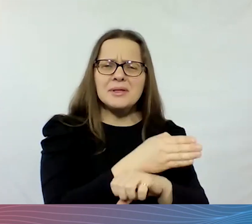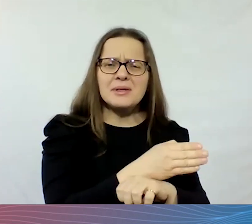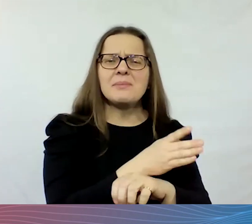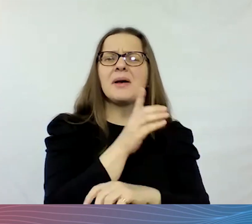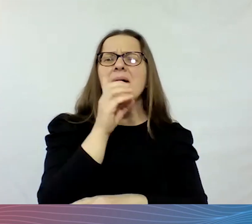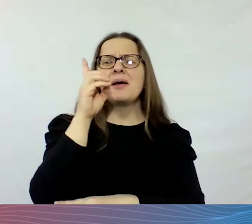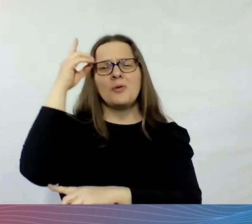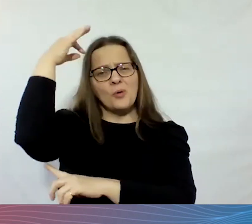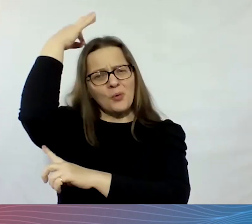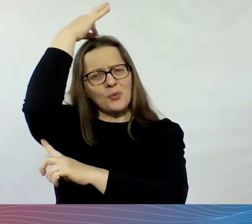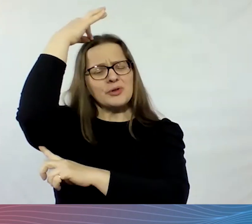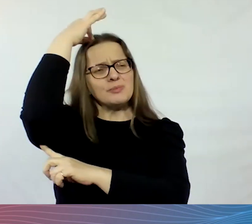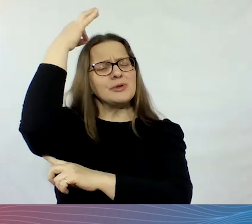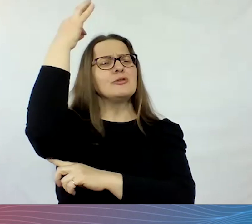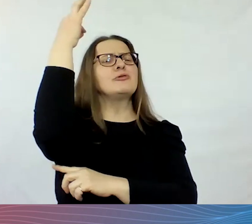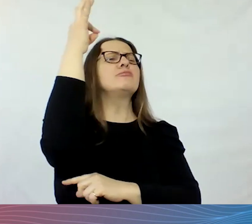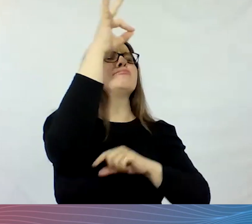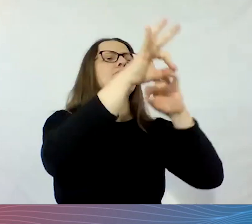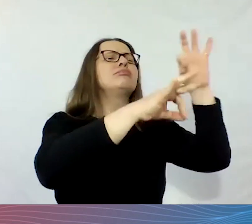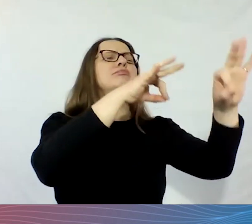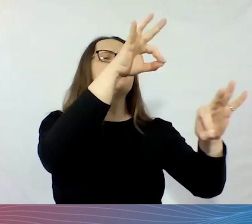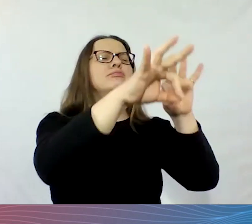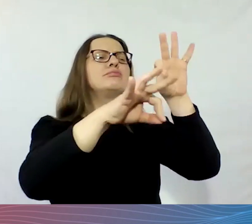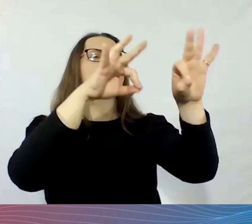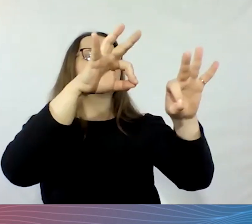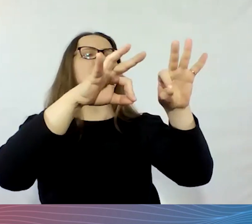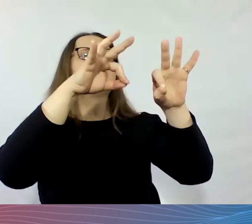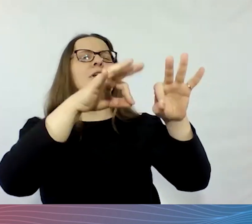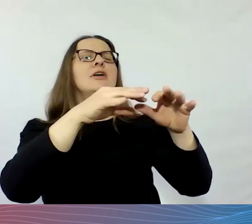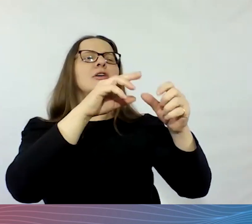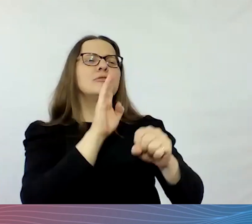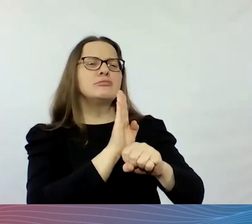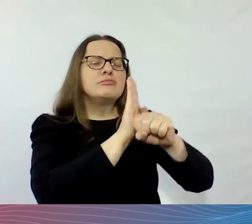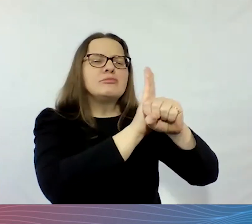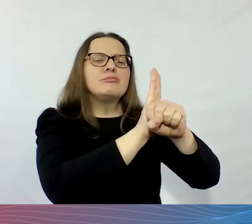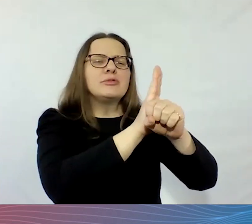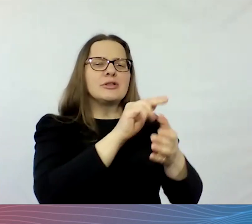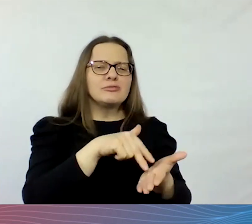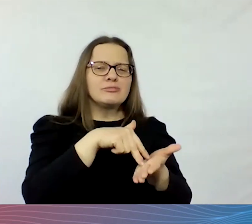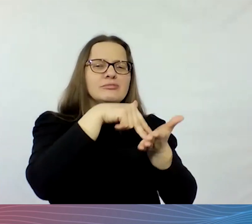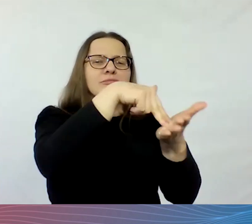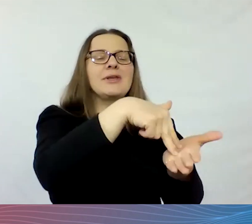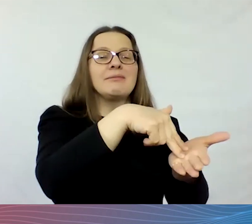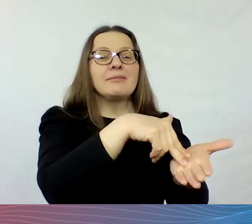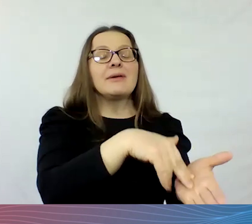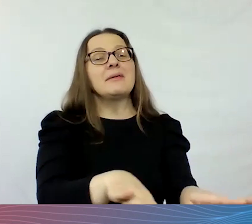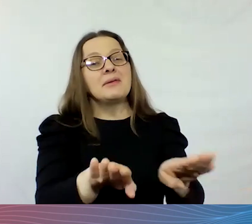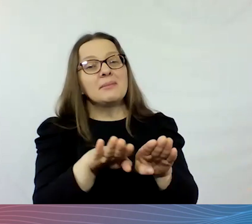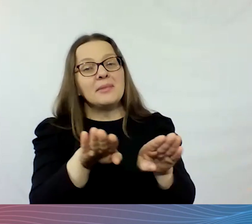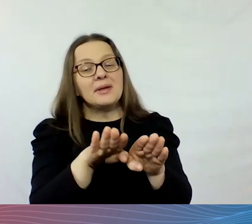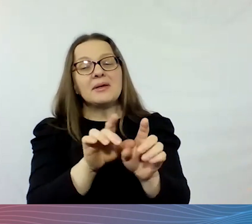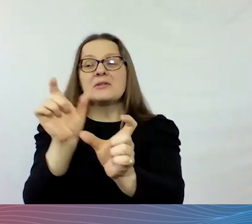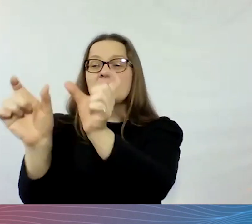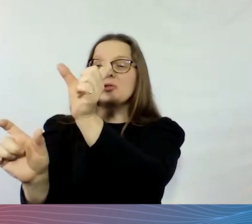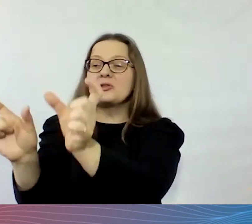isso, irmãos, Deus tem o objetivo de habitar, que Ele quer um lugar de habitação de